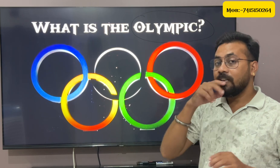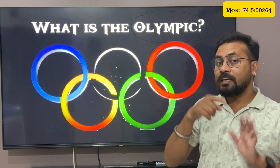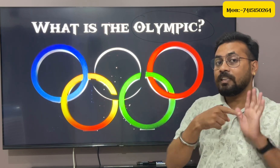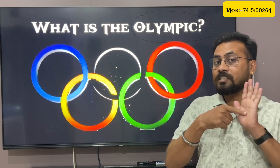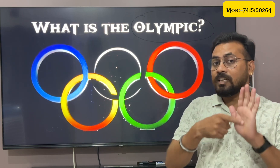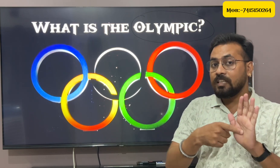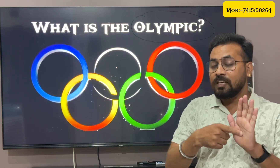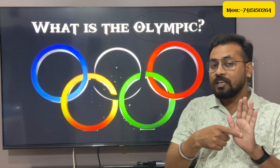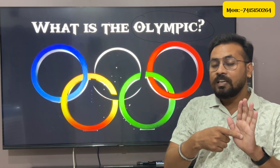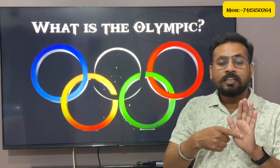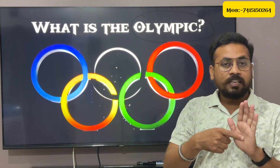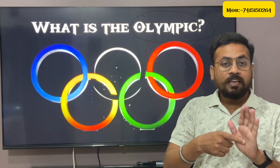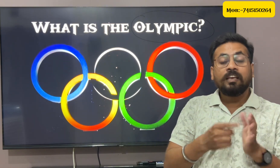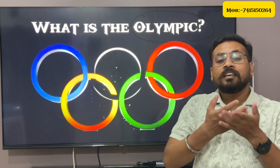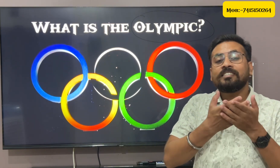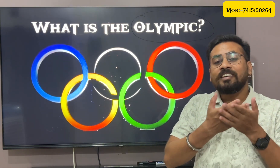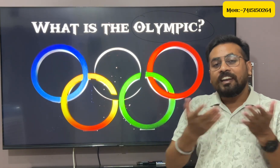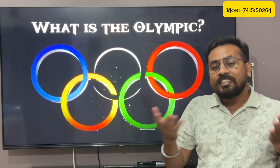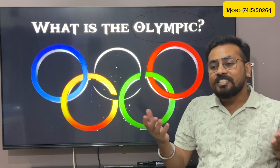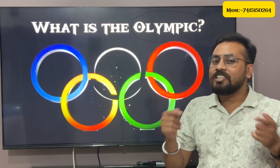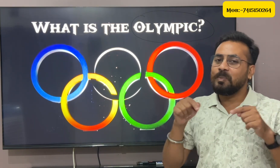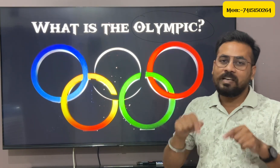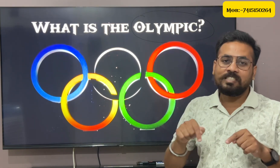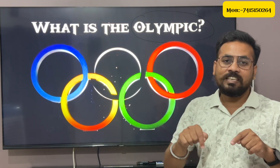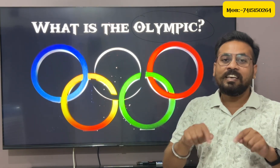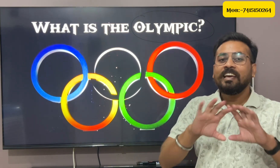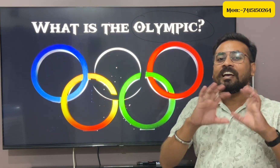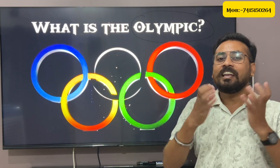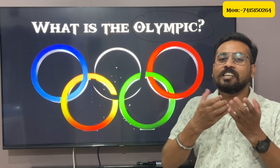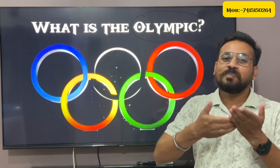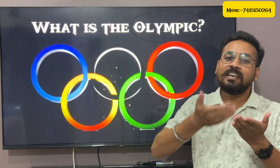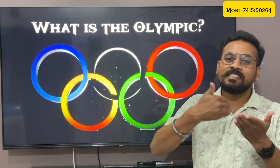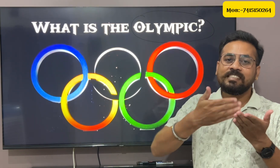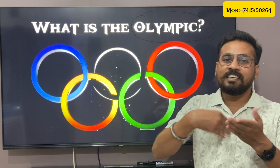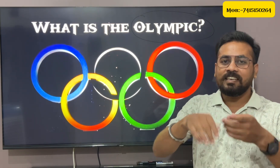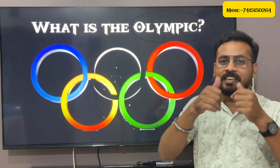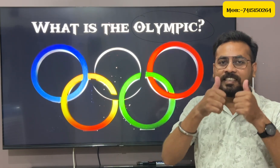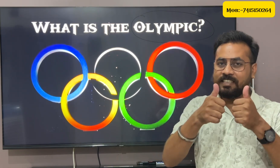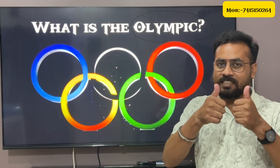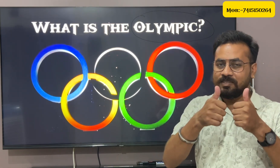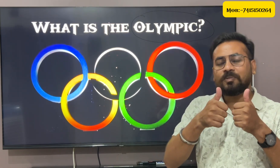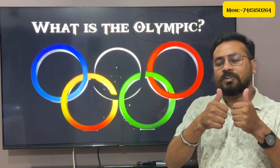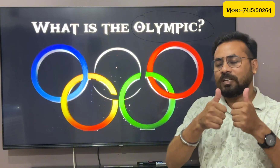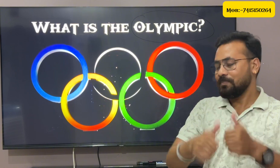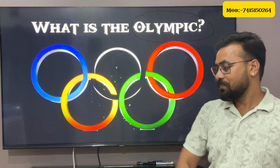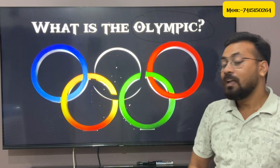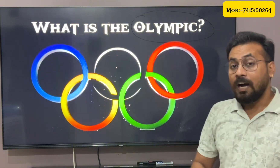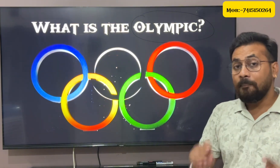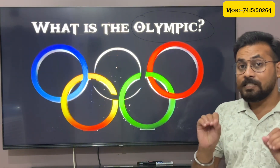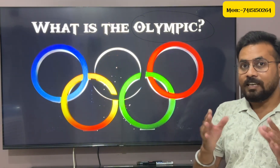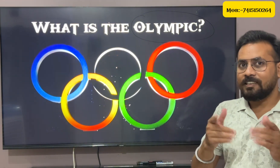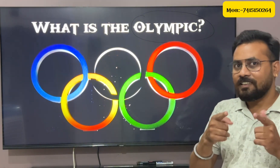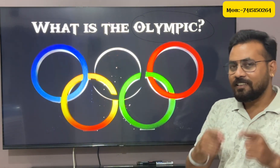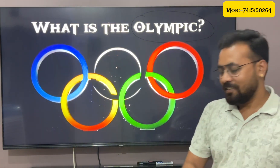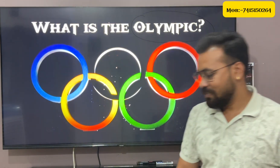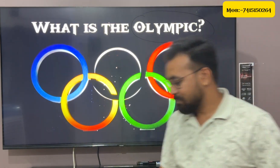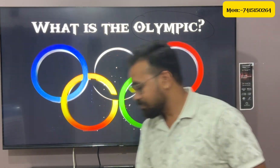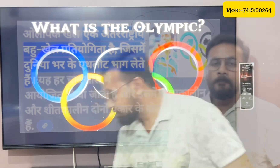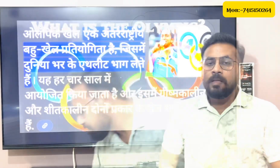क्या दर्शाते हैं। ठीक है, ये सारी चीजें हम आज की क्लास में सीखेंगे। ठीक है, ओके, हम स्टार्ट करते हैं।